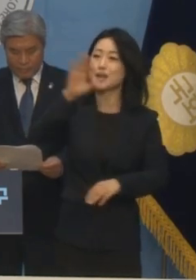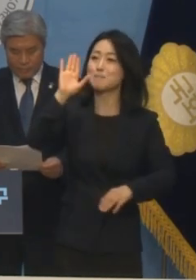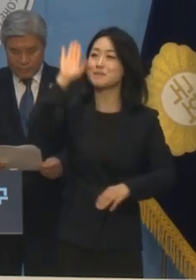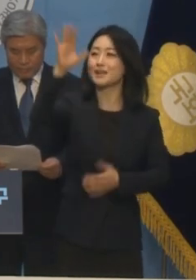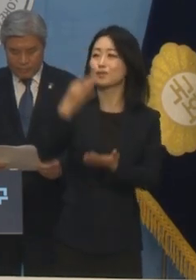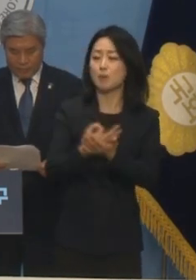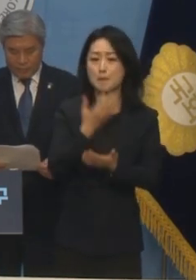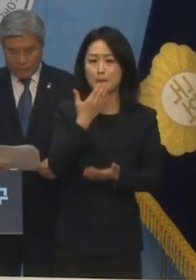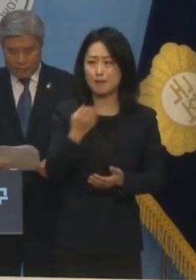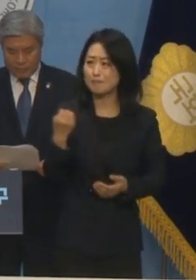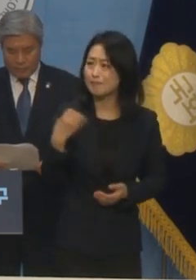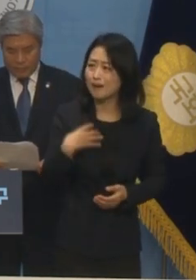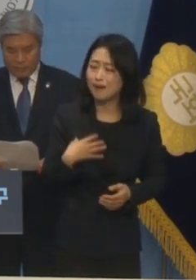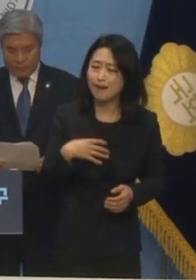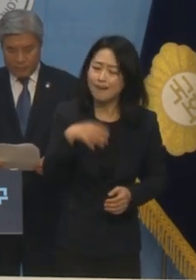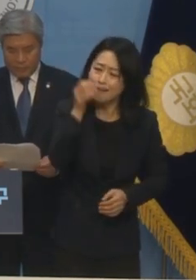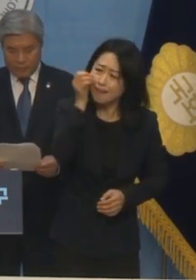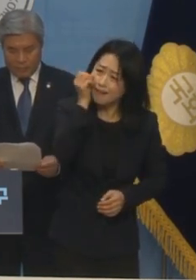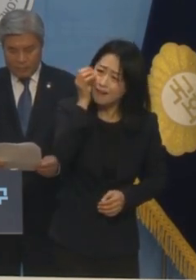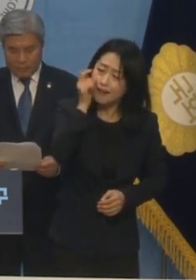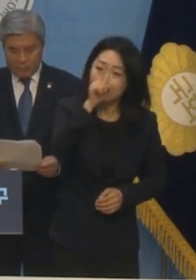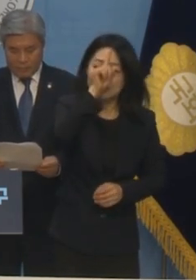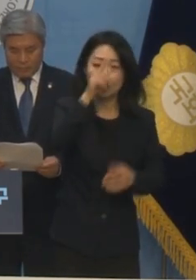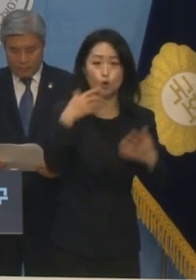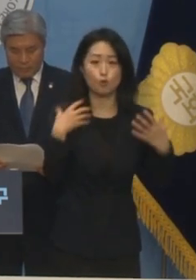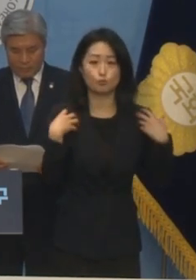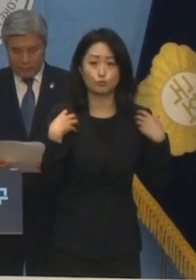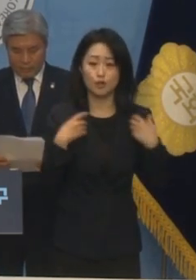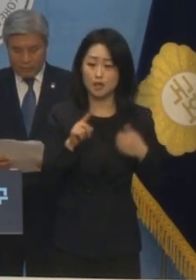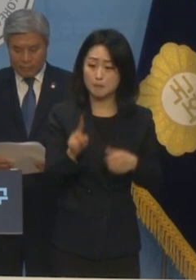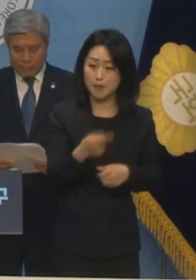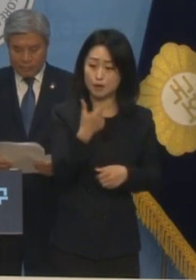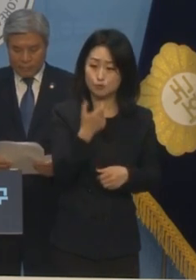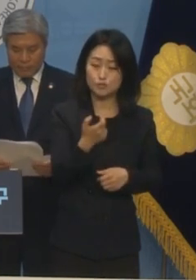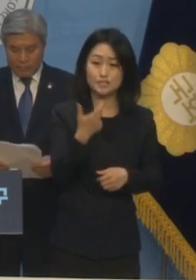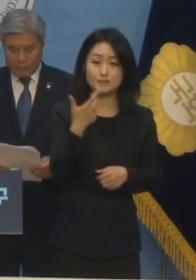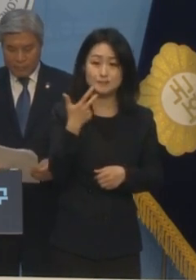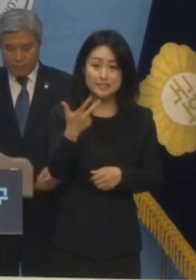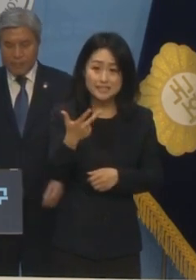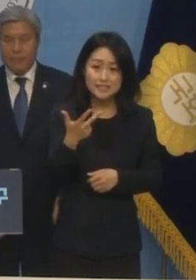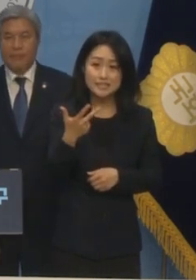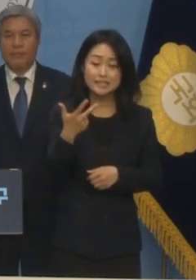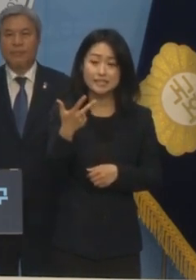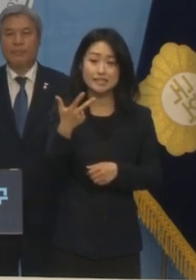들고 나왔습니다. 정부는 167개월이나 걸리는